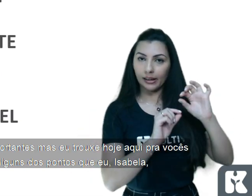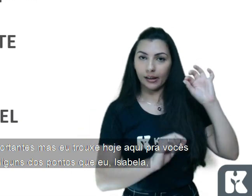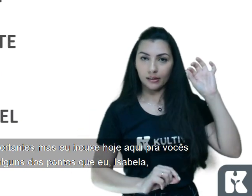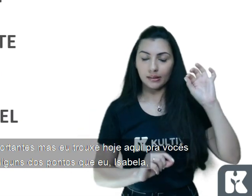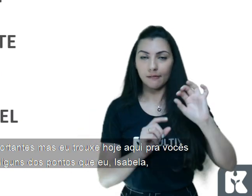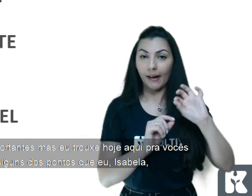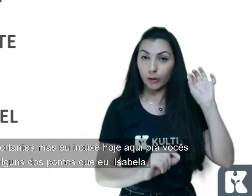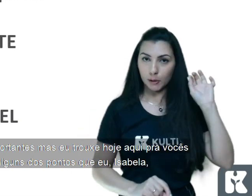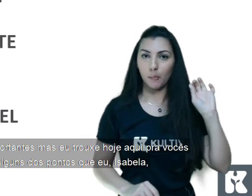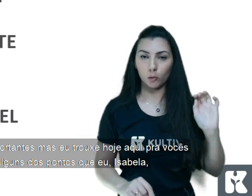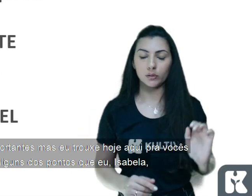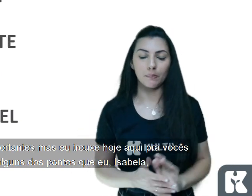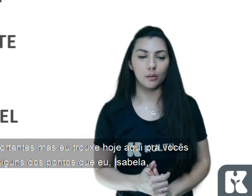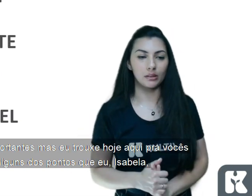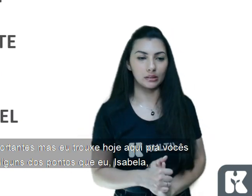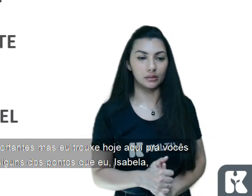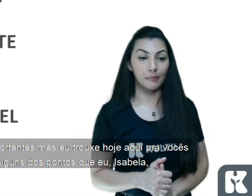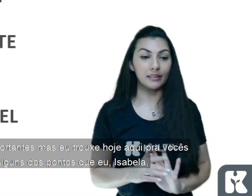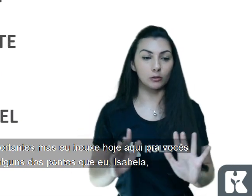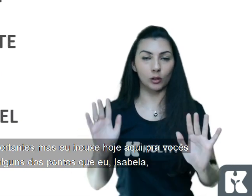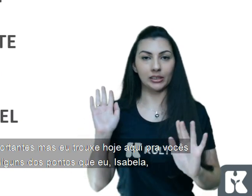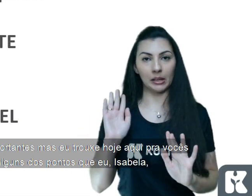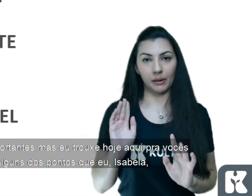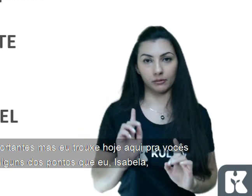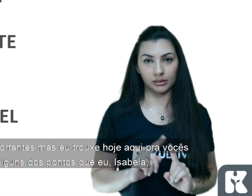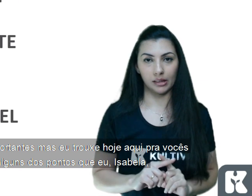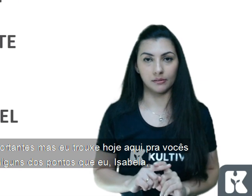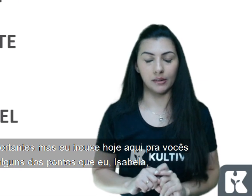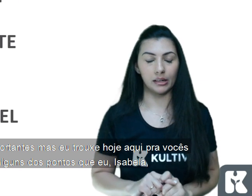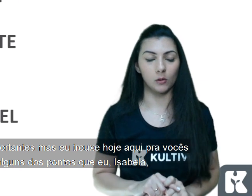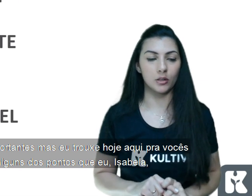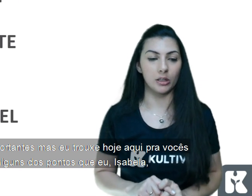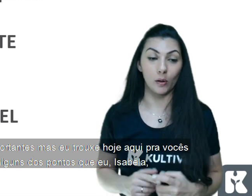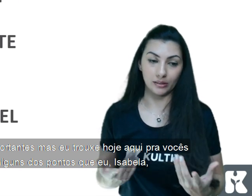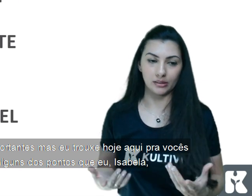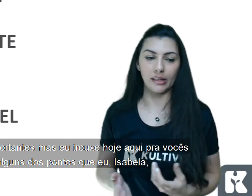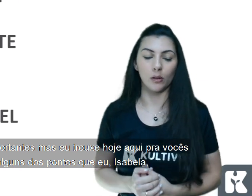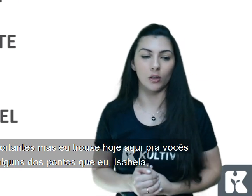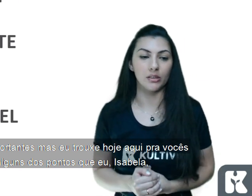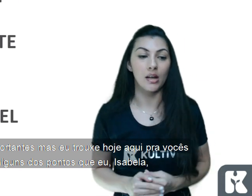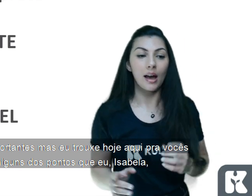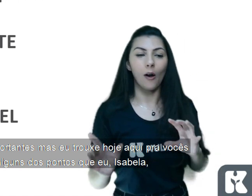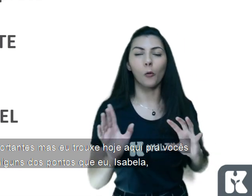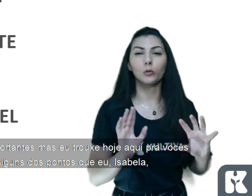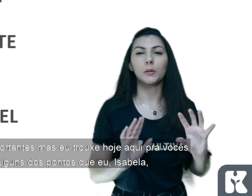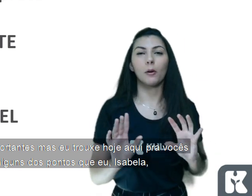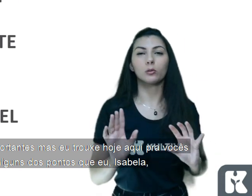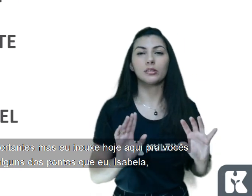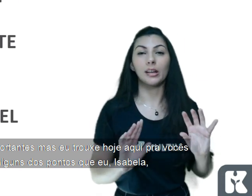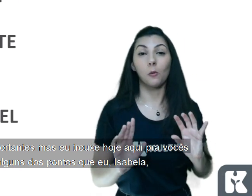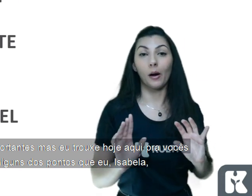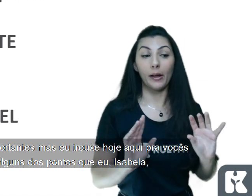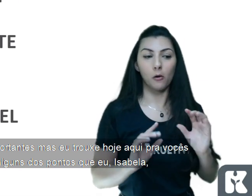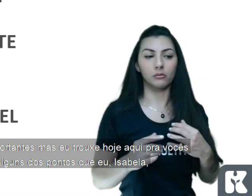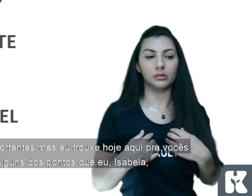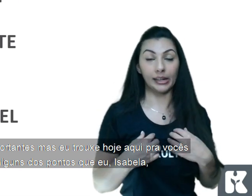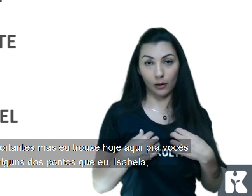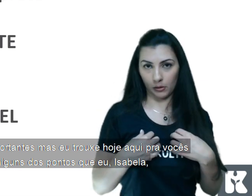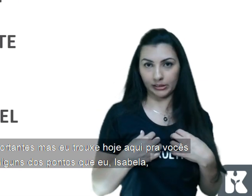Ética, ele tem vários pontos importantes, mas eu trouxe aqui para vocês verem hoje, conhecerem hoje, alguns dos pontos que